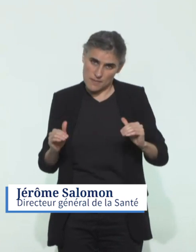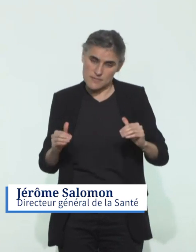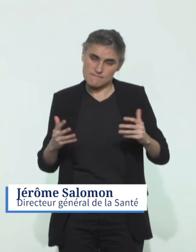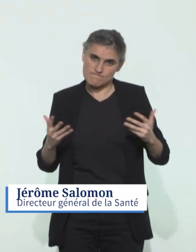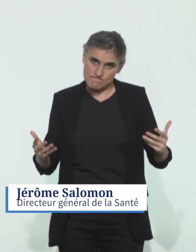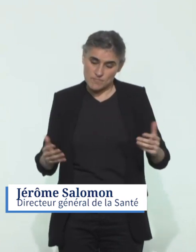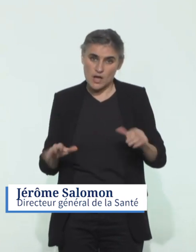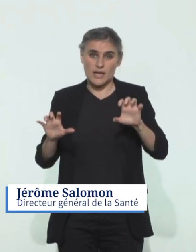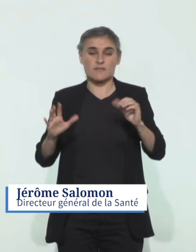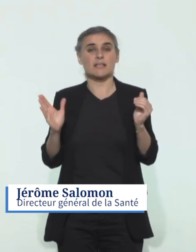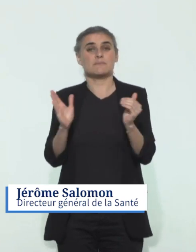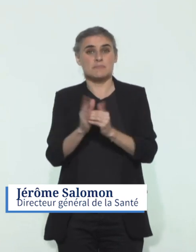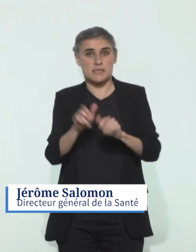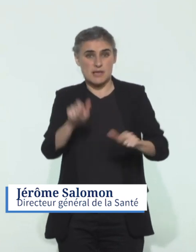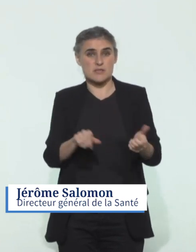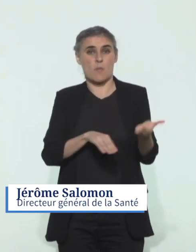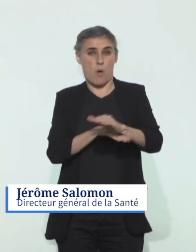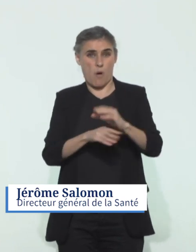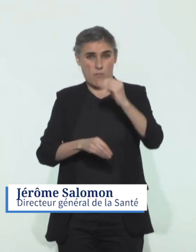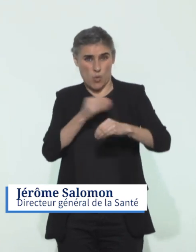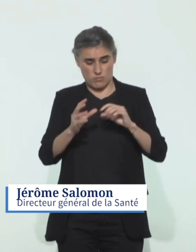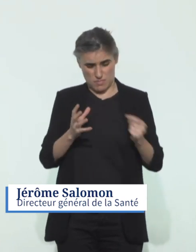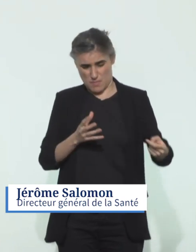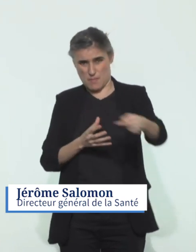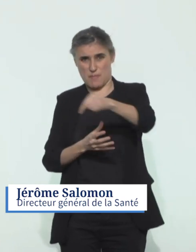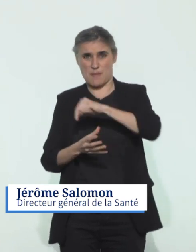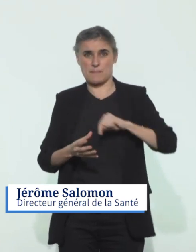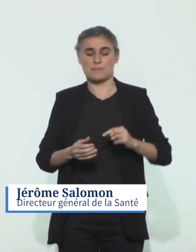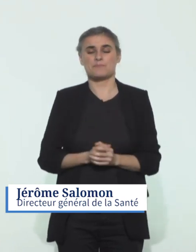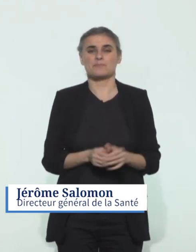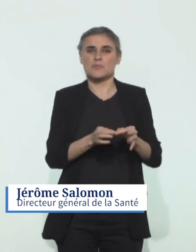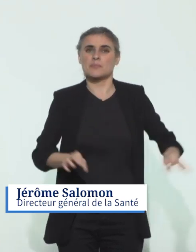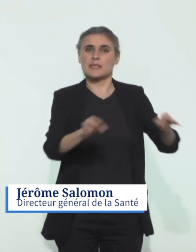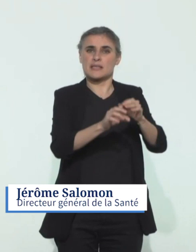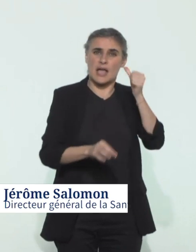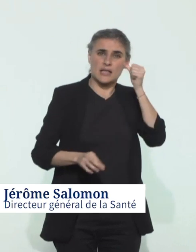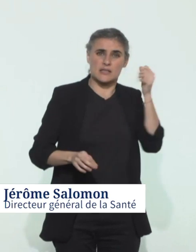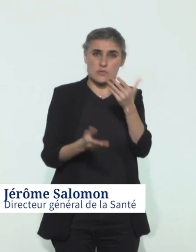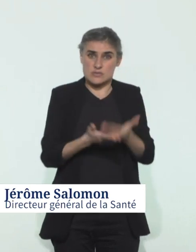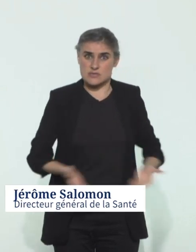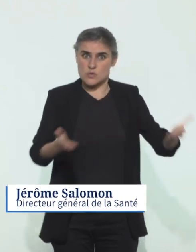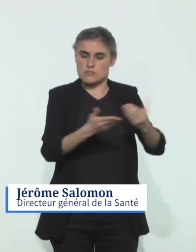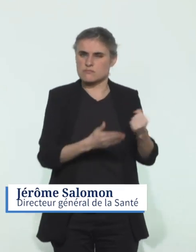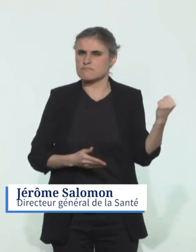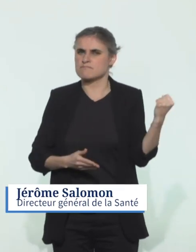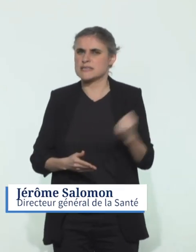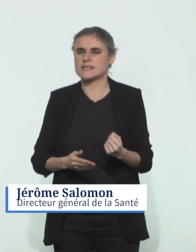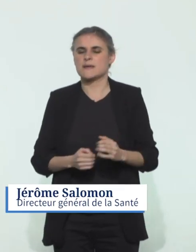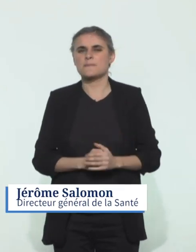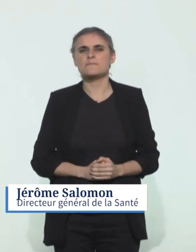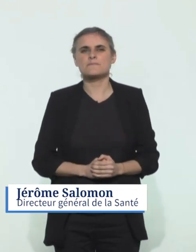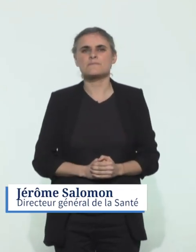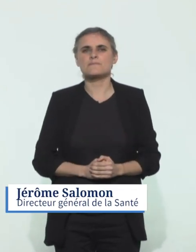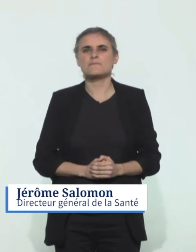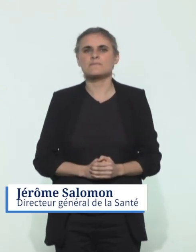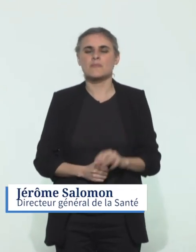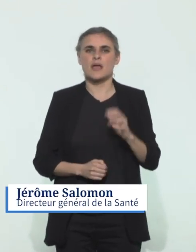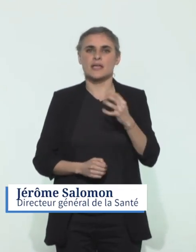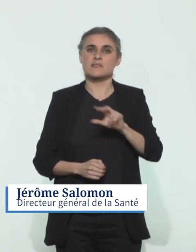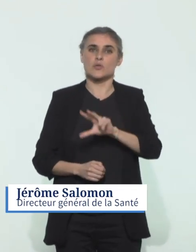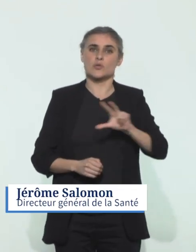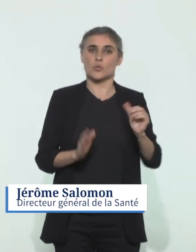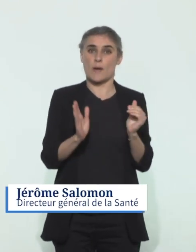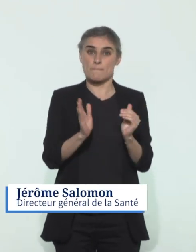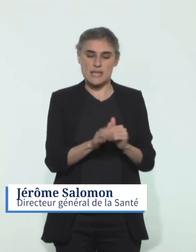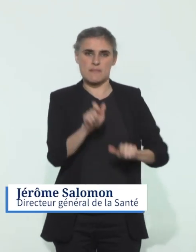de 90 000 morts dans le monde. Les États-Unis sont le pays le plus touché, avec plus de 433